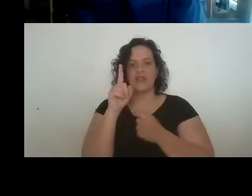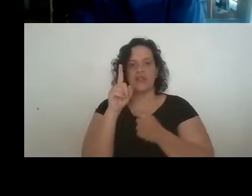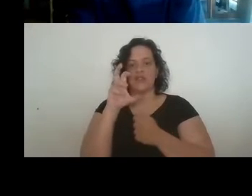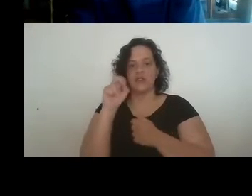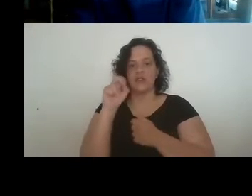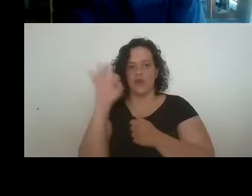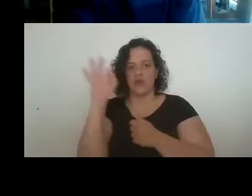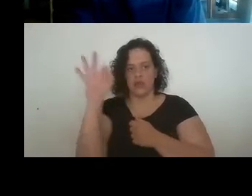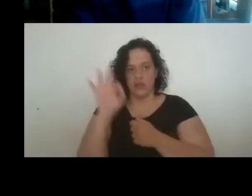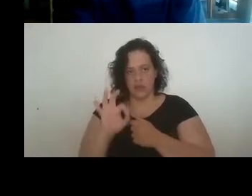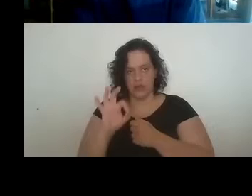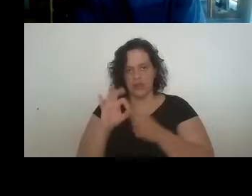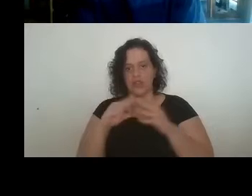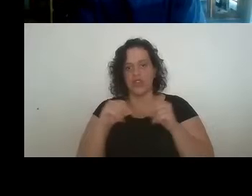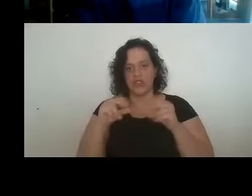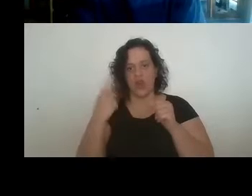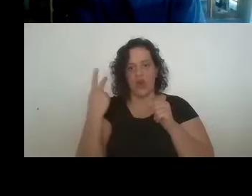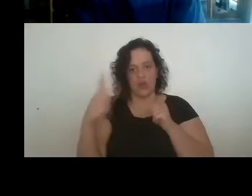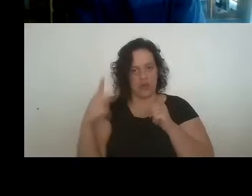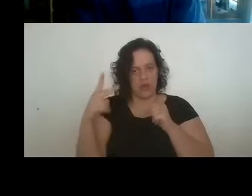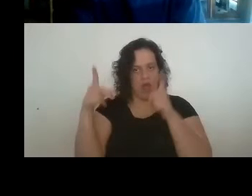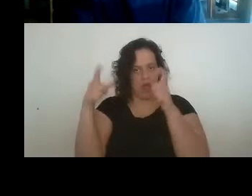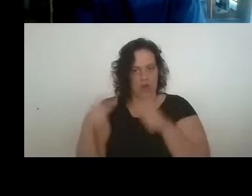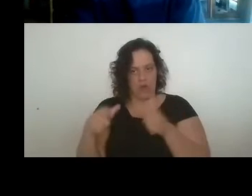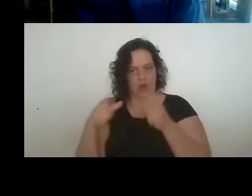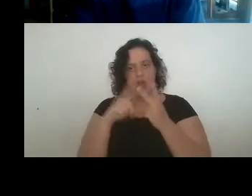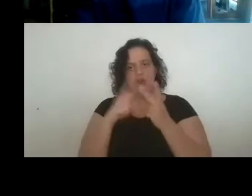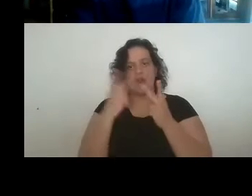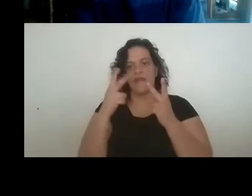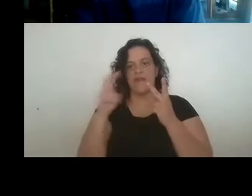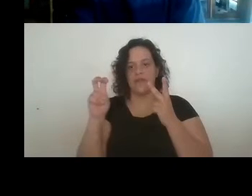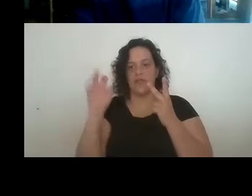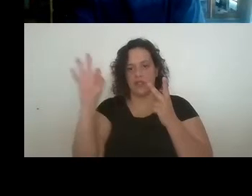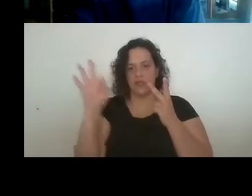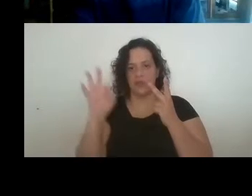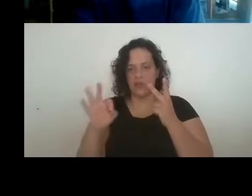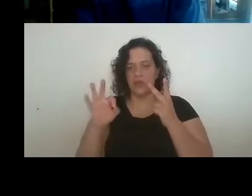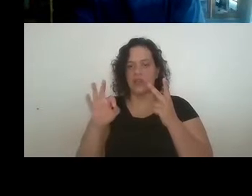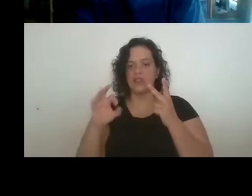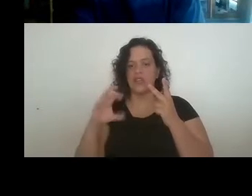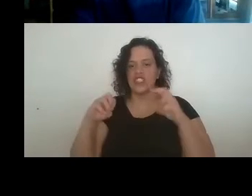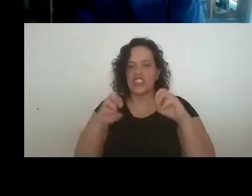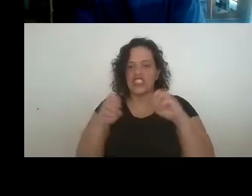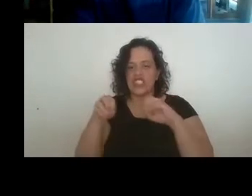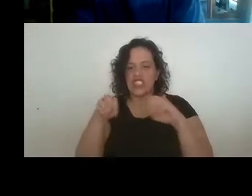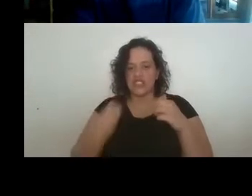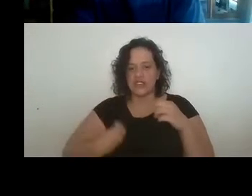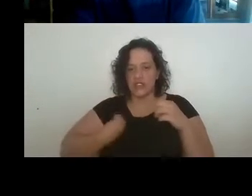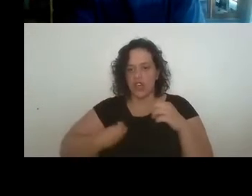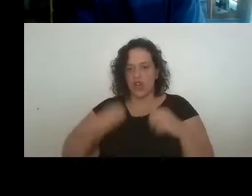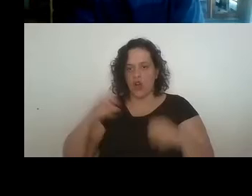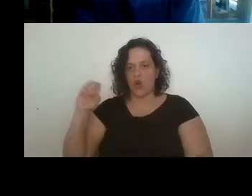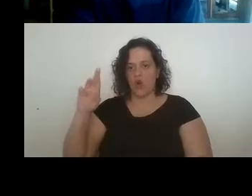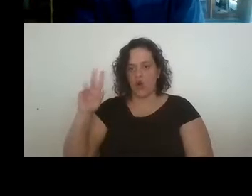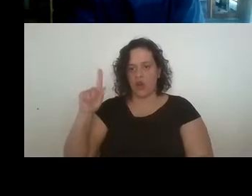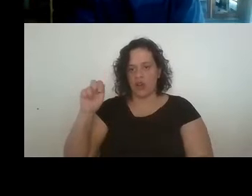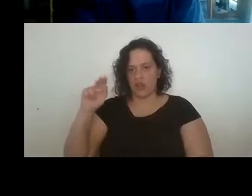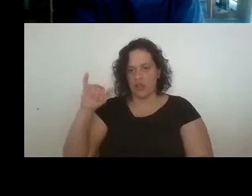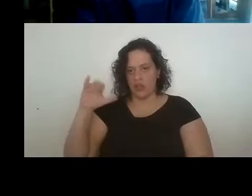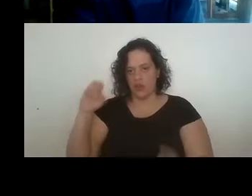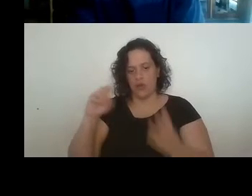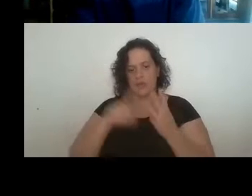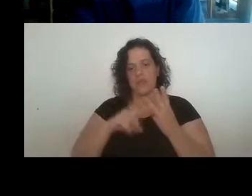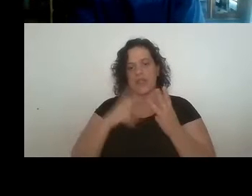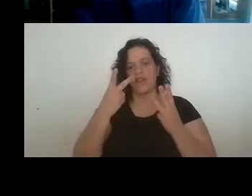solo local, 25% do substrato orgânico e 25% de areia. Ele é uma mistura. Então, você